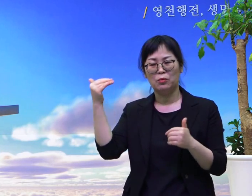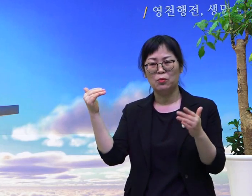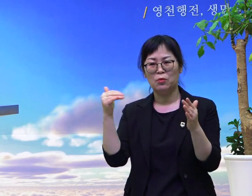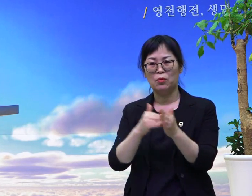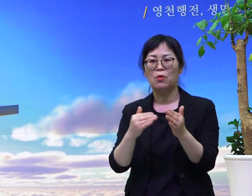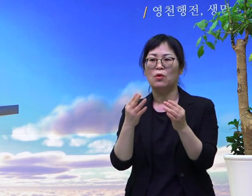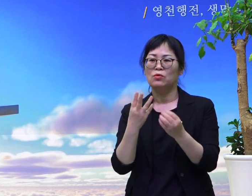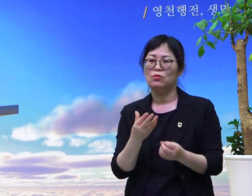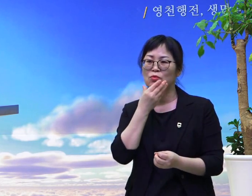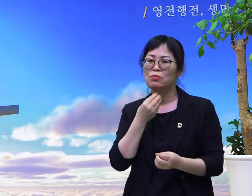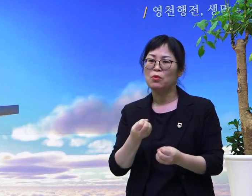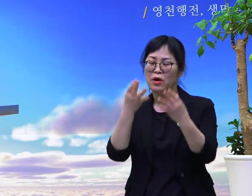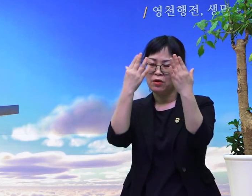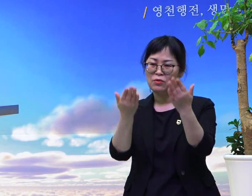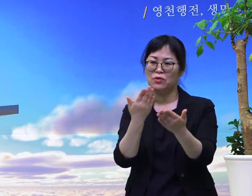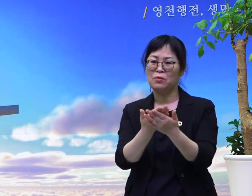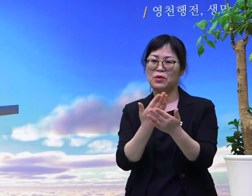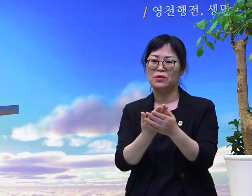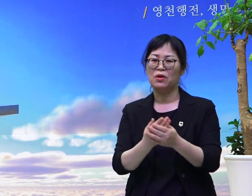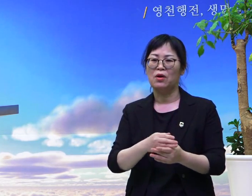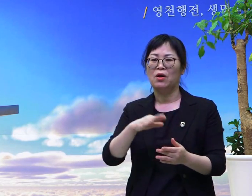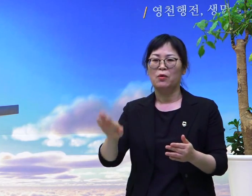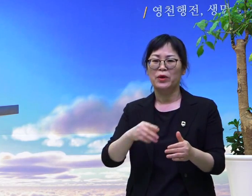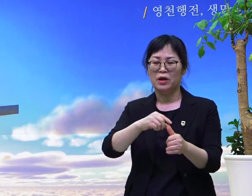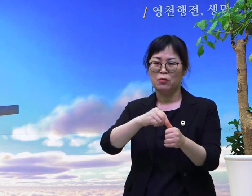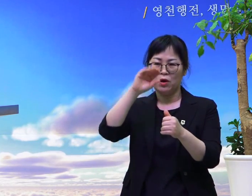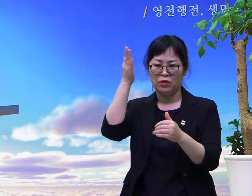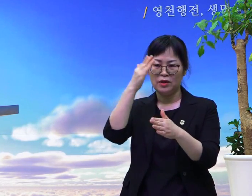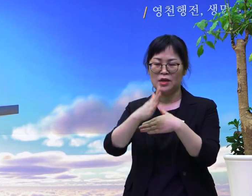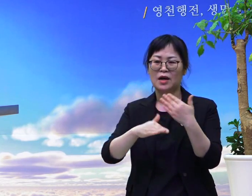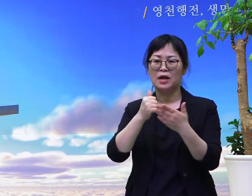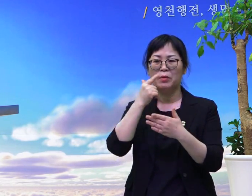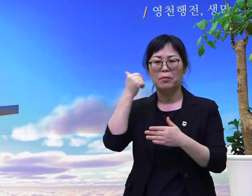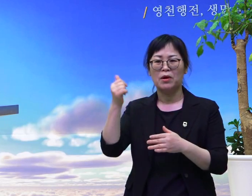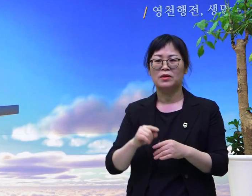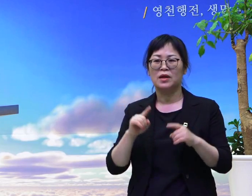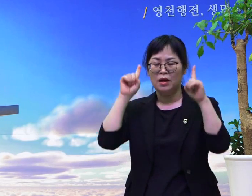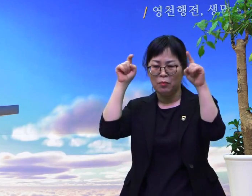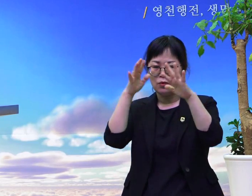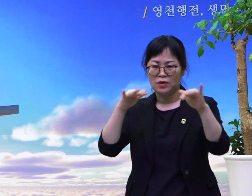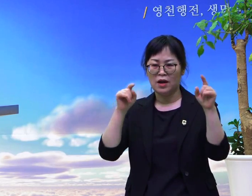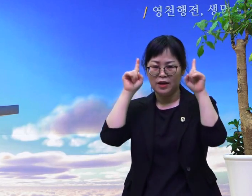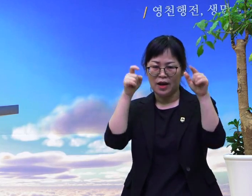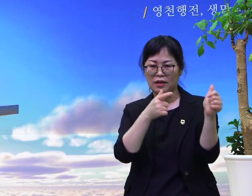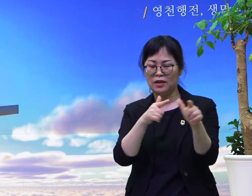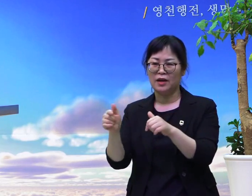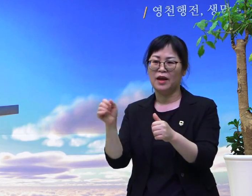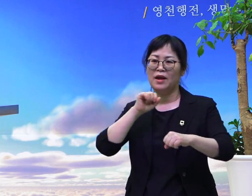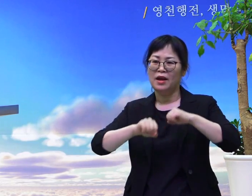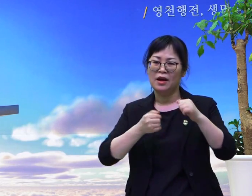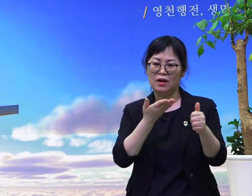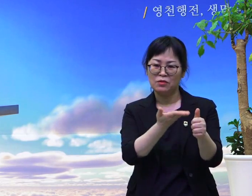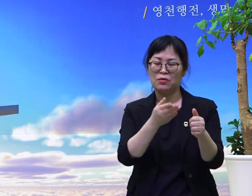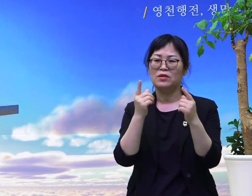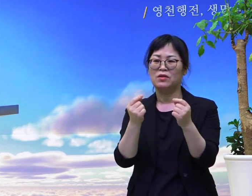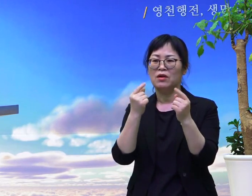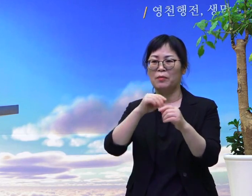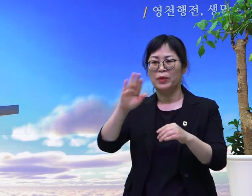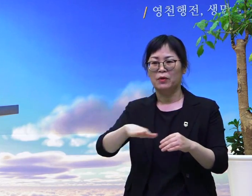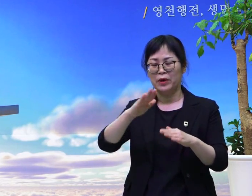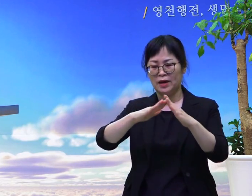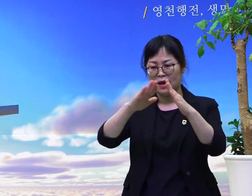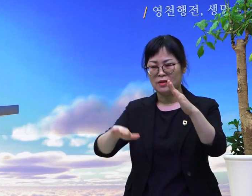주시옵소서. 반석이시오 구원이 되시는 하나님 아버지, 목자가 그 양들에게 행하신 것처럼 우리의